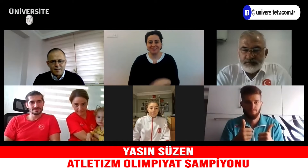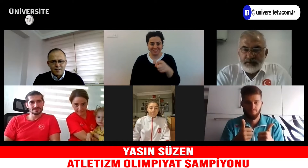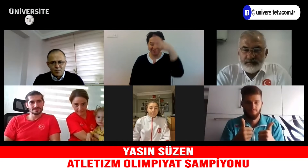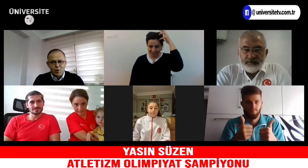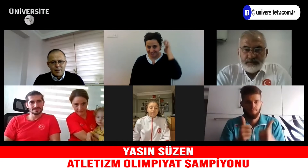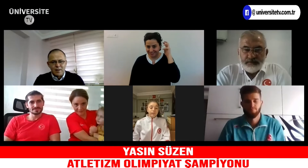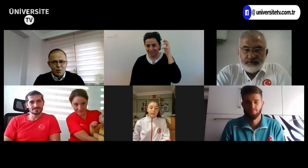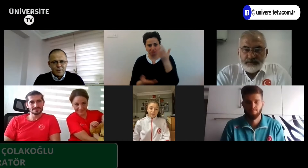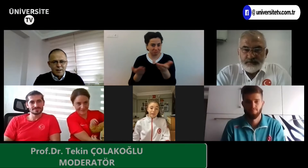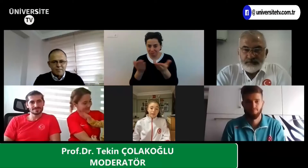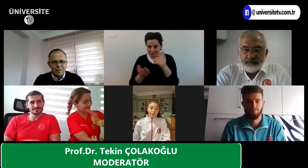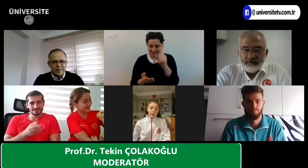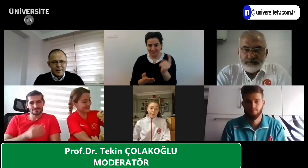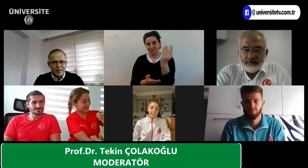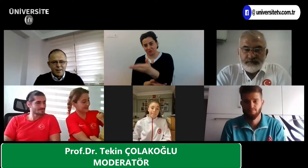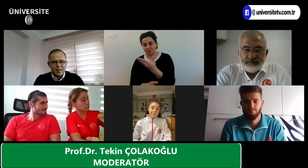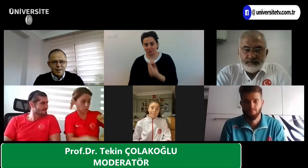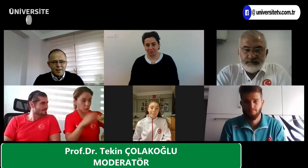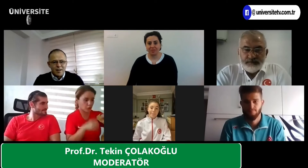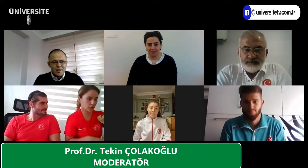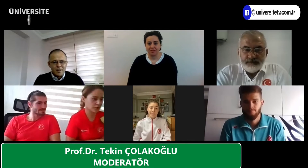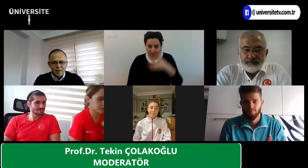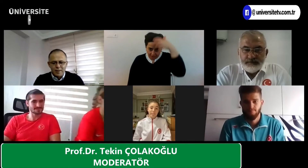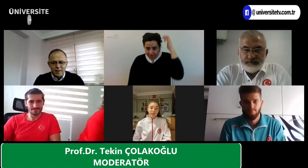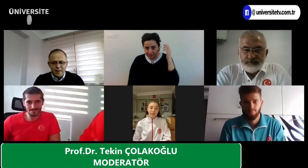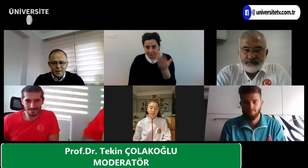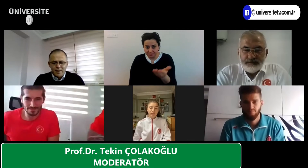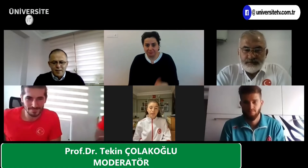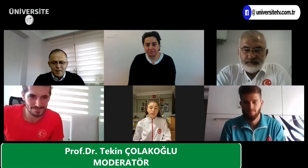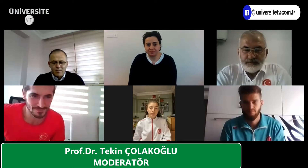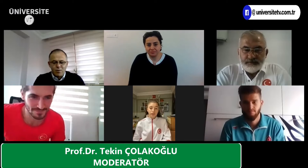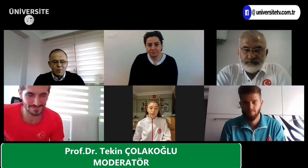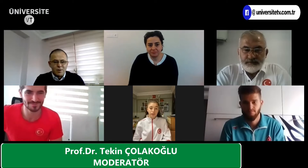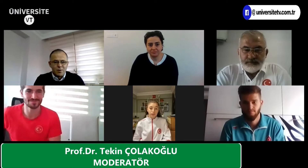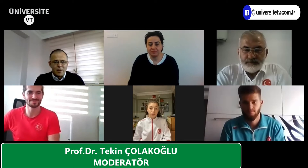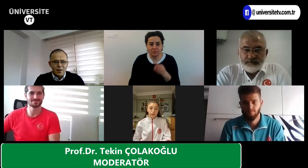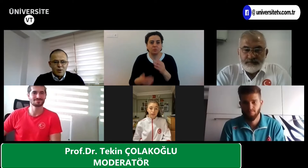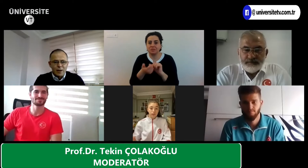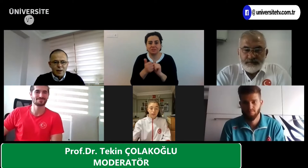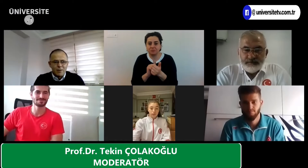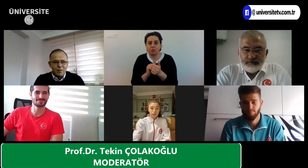Olur. Tabii söz vereceğim. Evet. Ecrin, evet. Bu